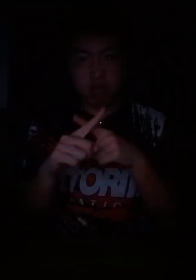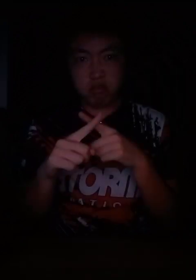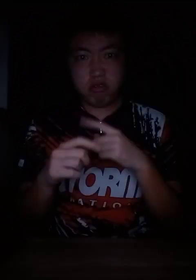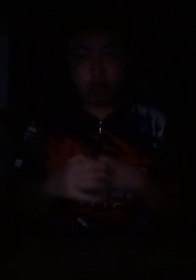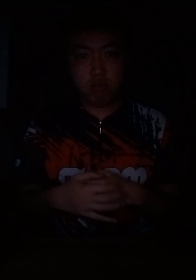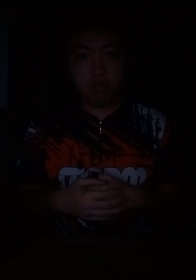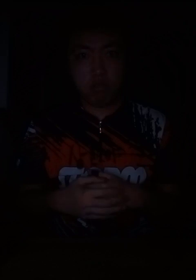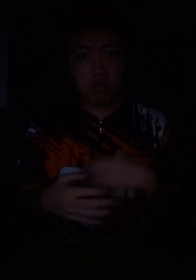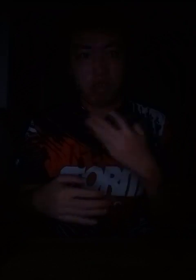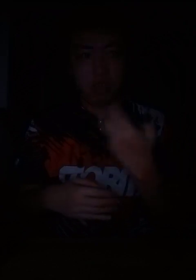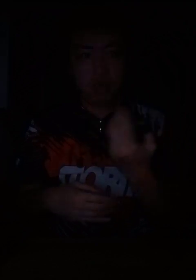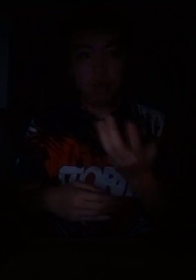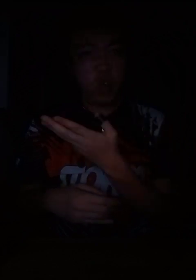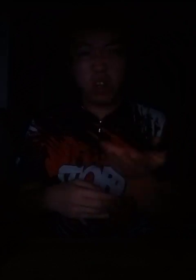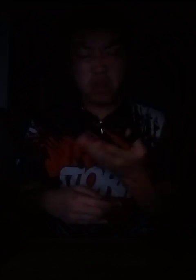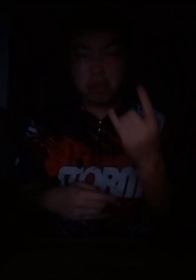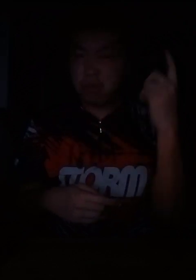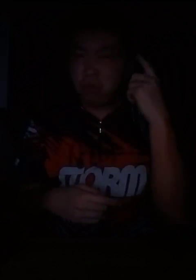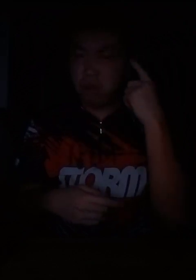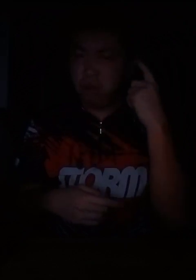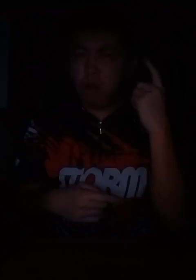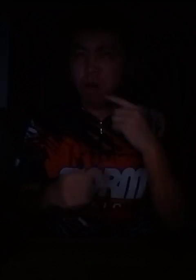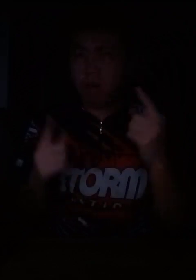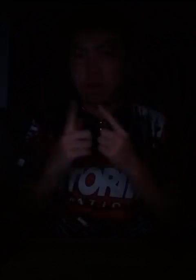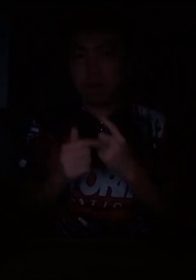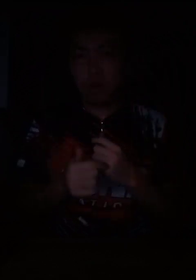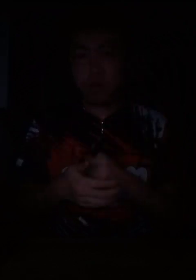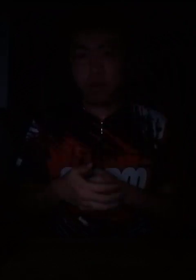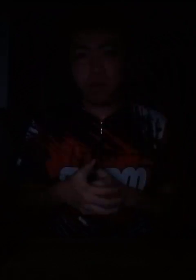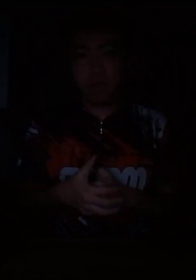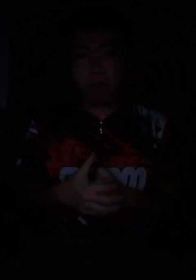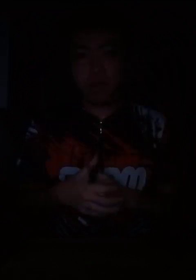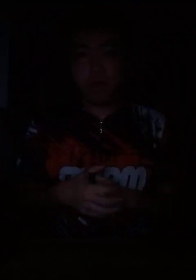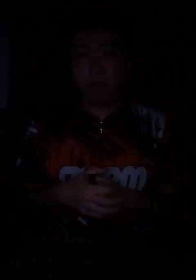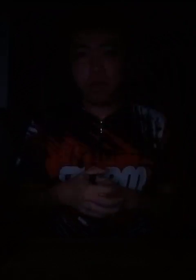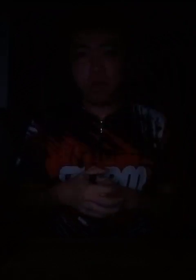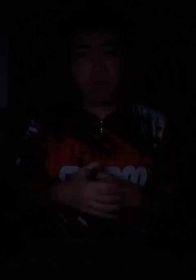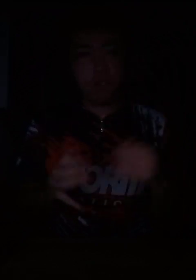하거든요. 거기에 대해서 법을 가져서 충분히 얘기를 했는데도 하지 못하고 안 되는